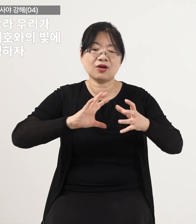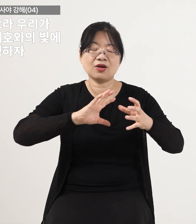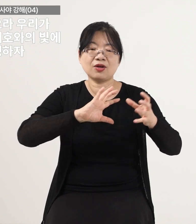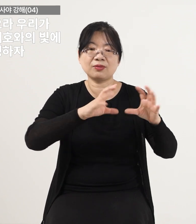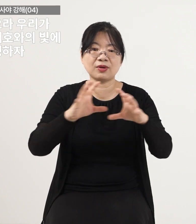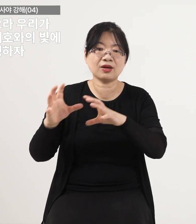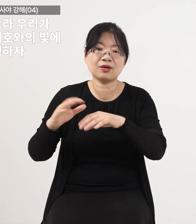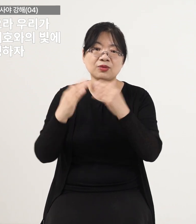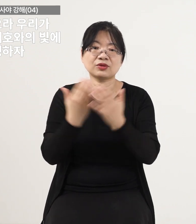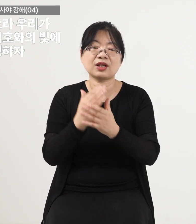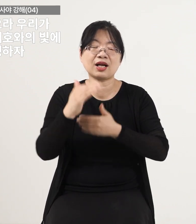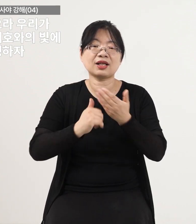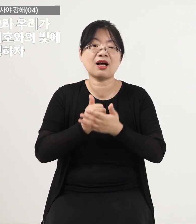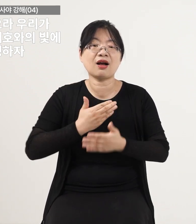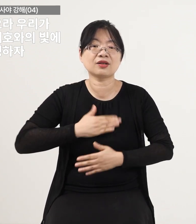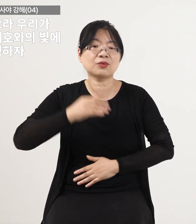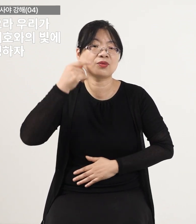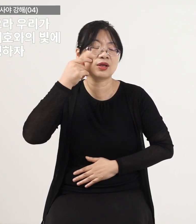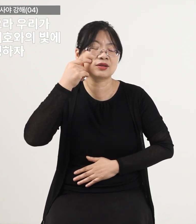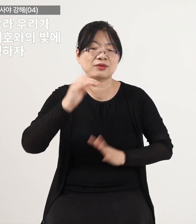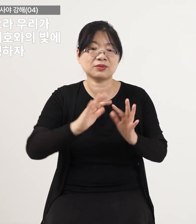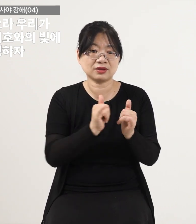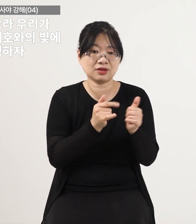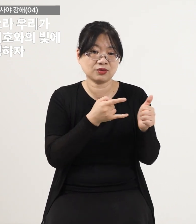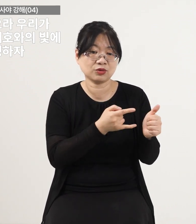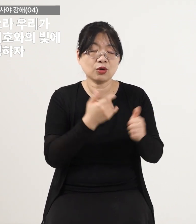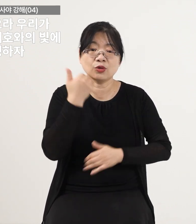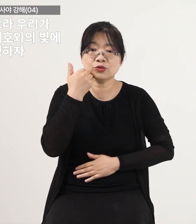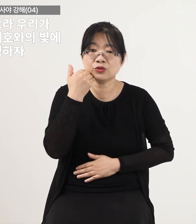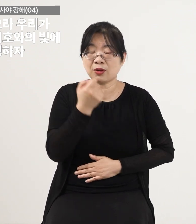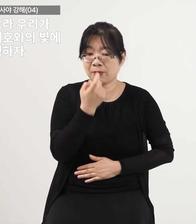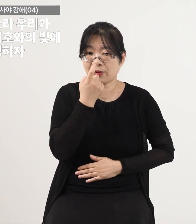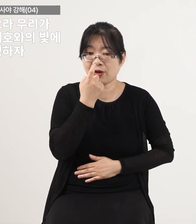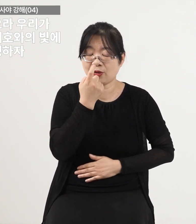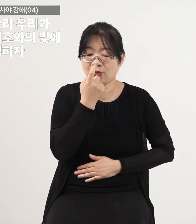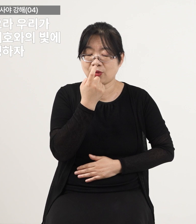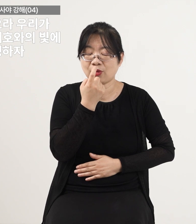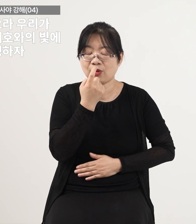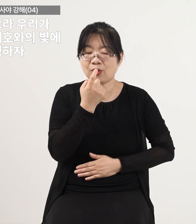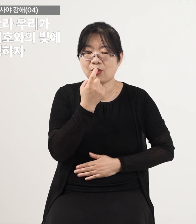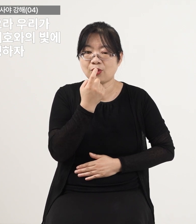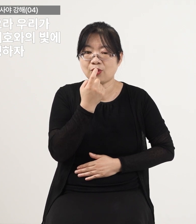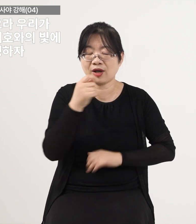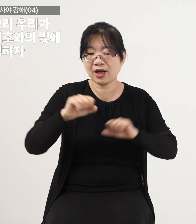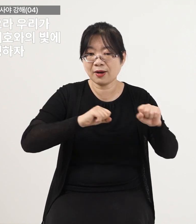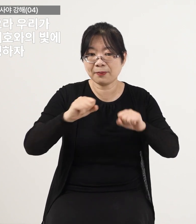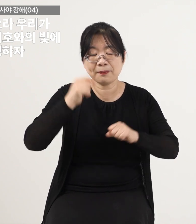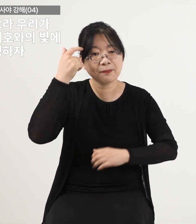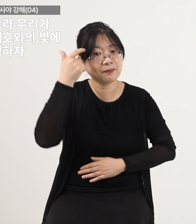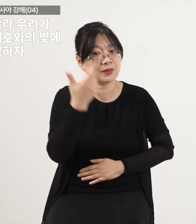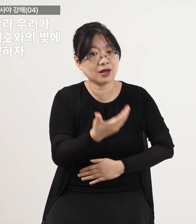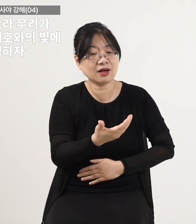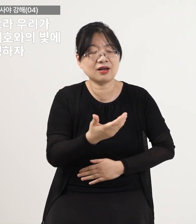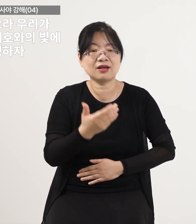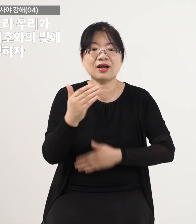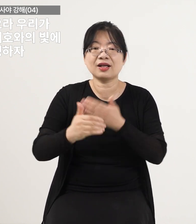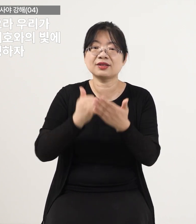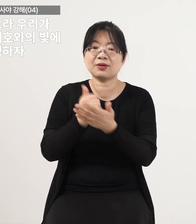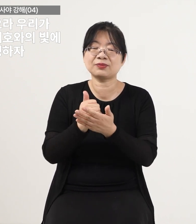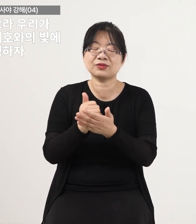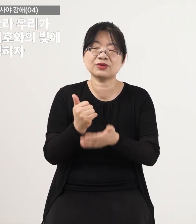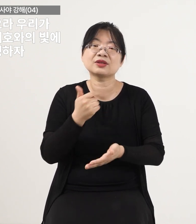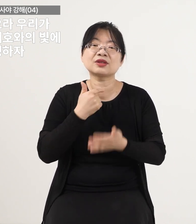이방의 모든 하나님을 알지 못했던 백성들이 누구를 배우도록 해야 될까요? 예,